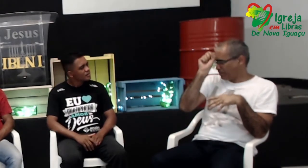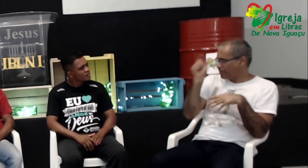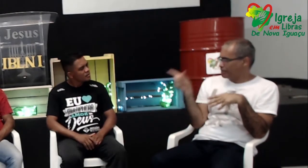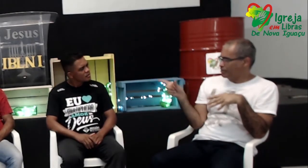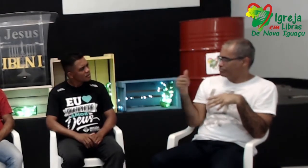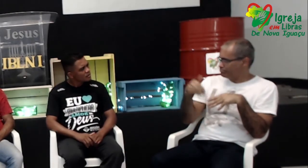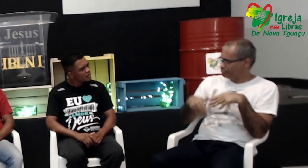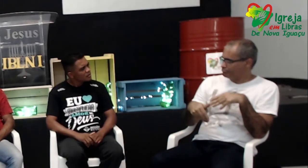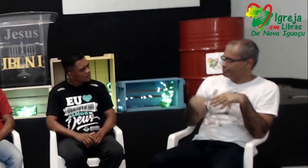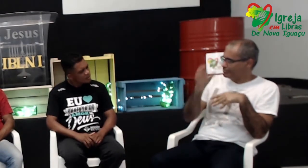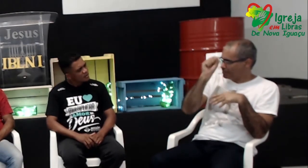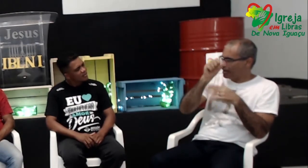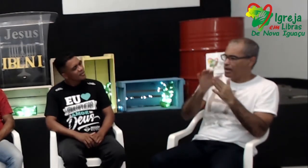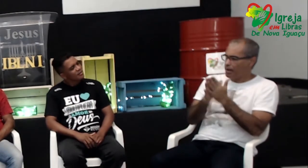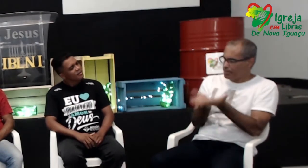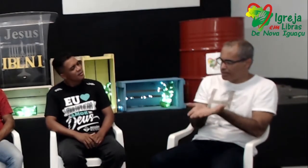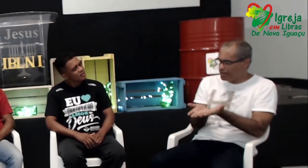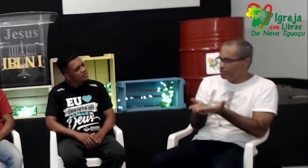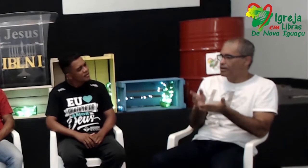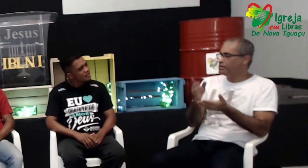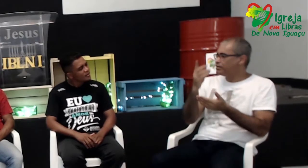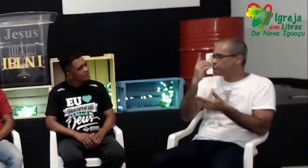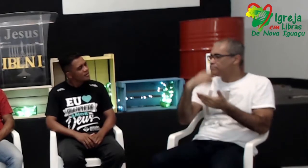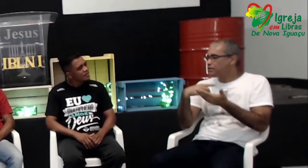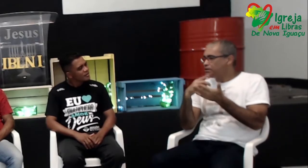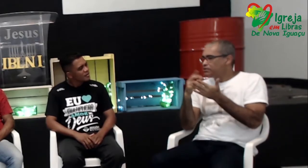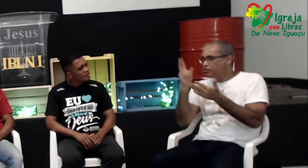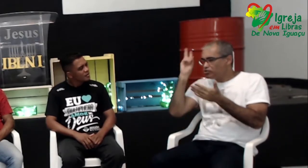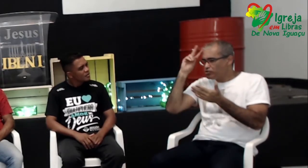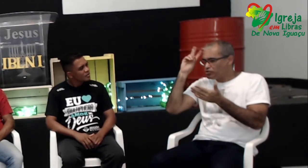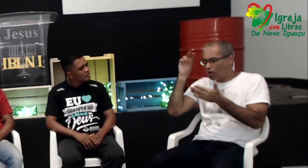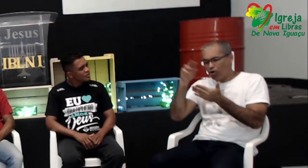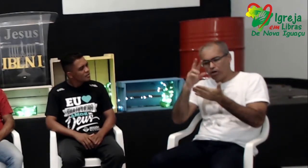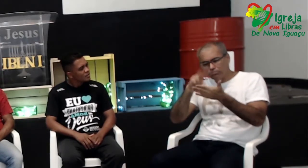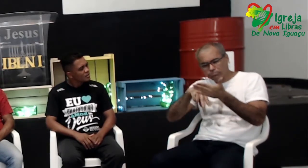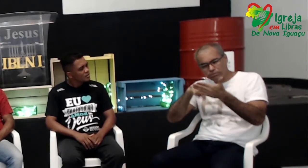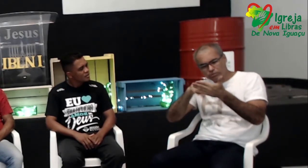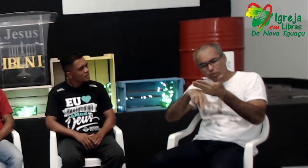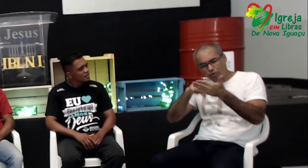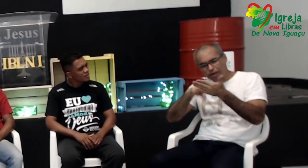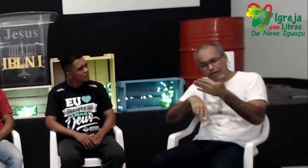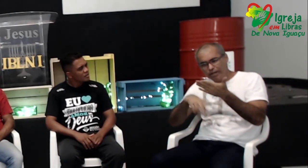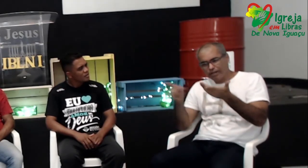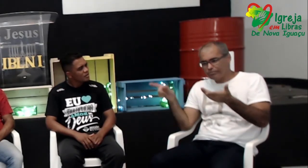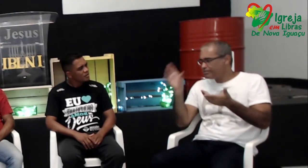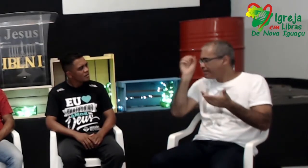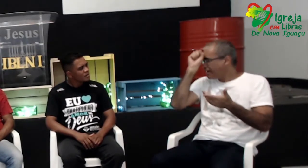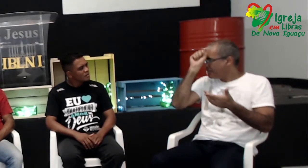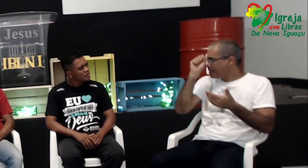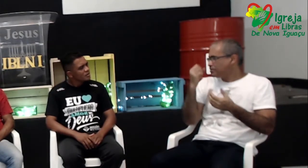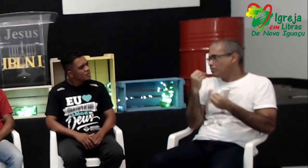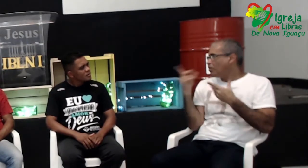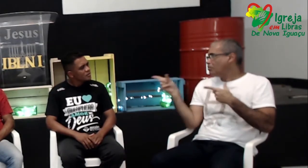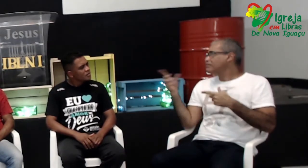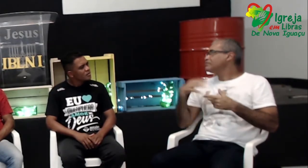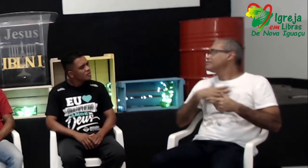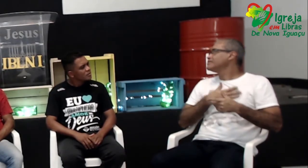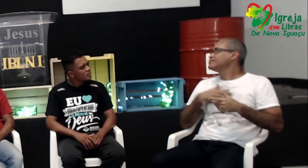5, 6 anos, né? Você está frequentando aqui a igreja e você tem aprendido da palavra de Deus. Quando você lê a Bíblia, você aprende.